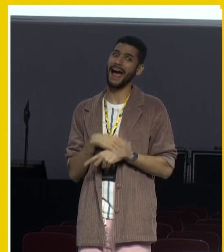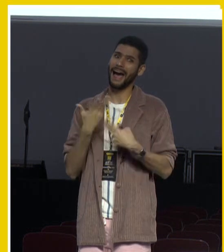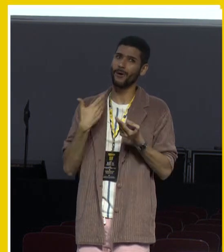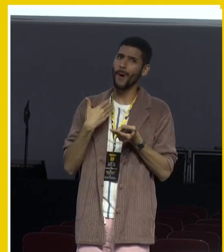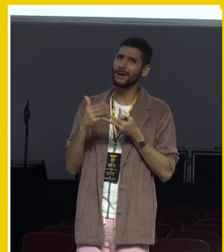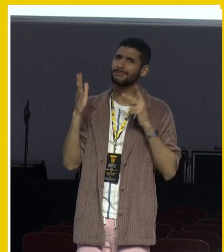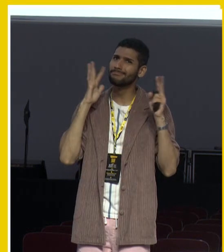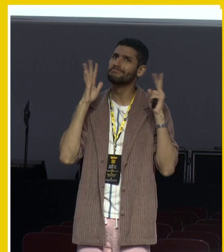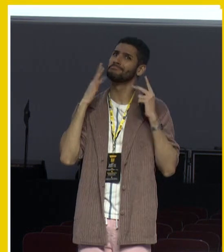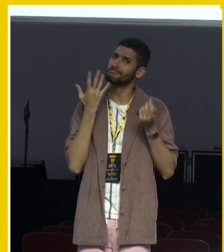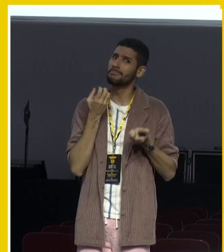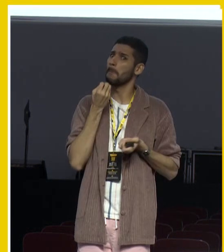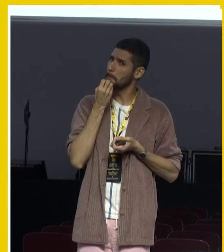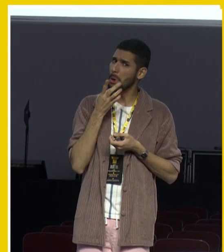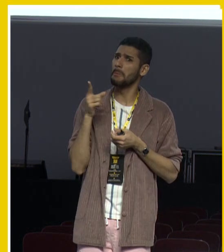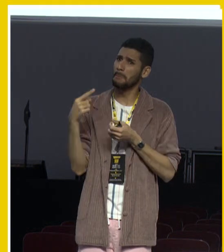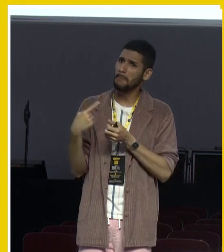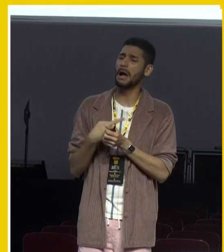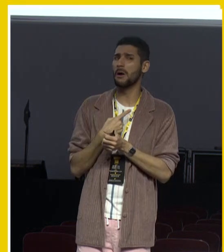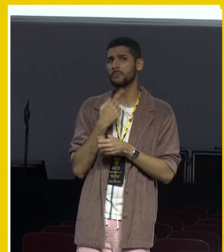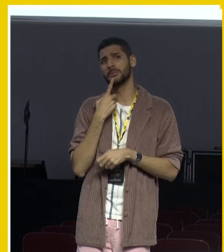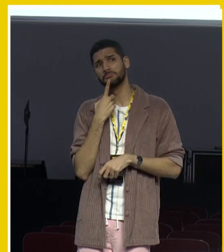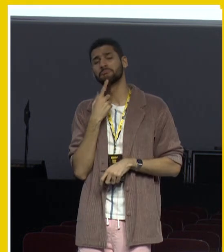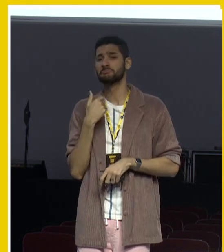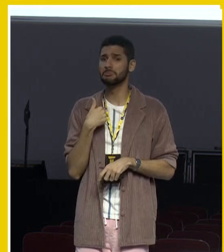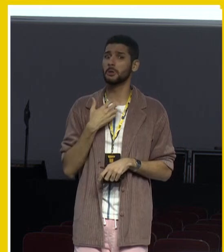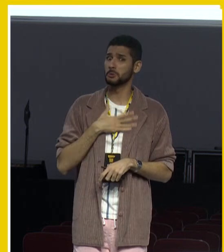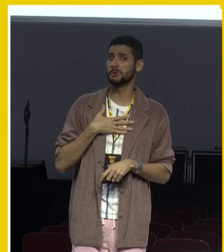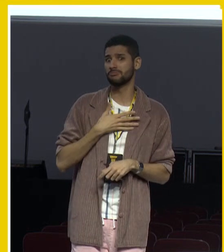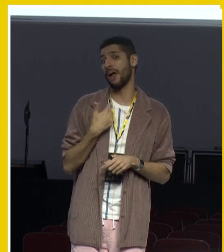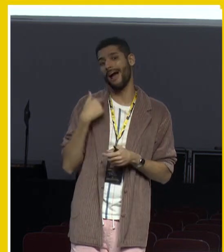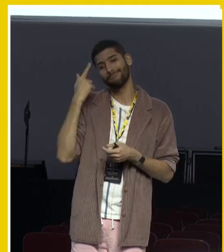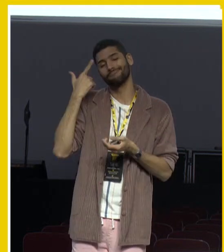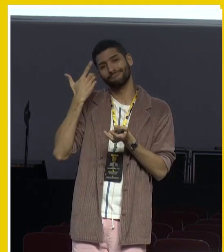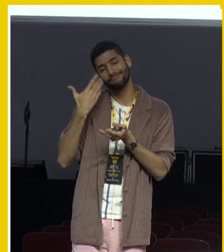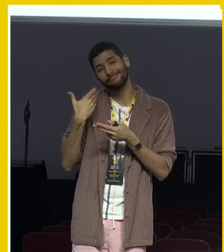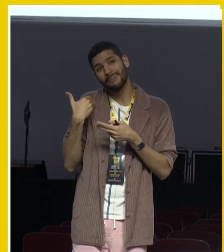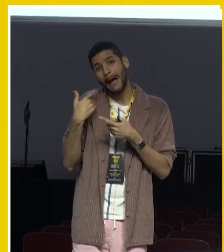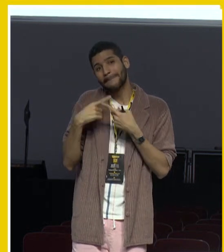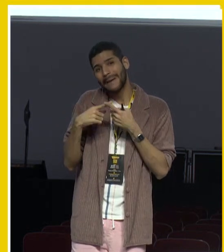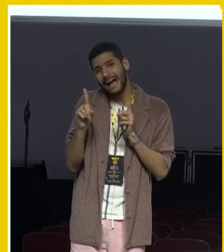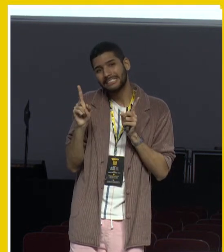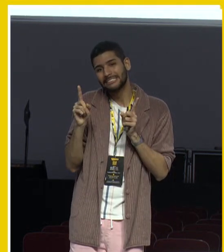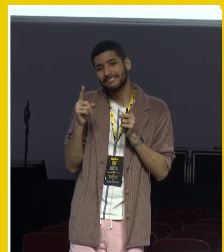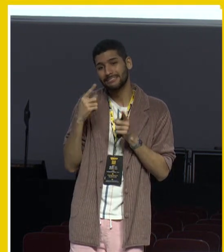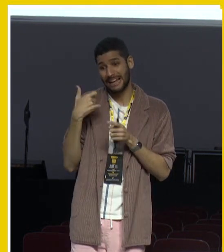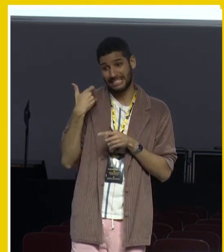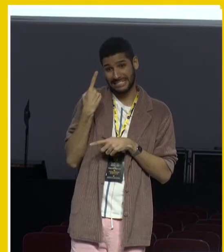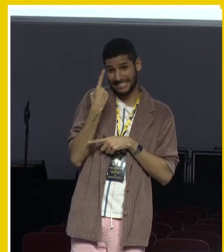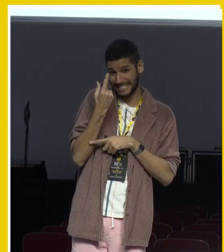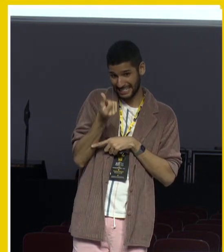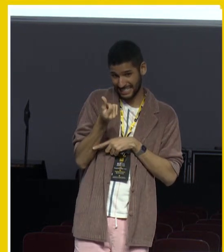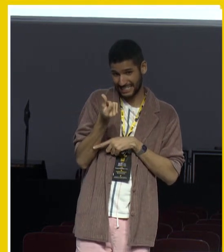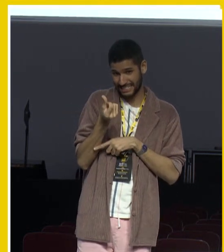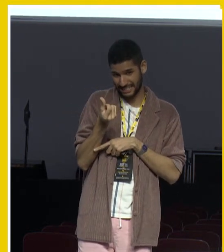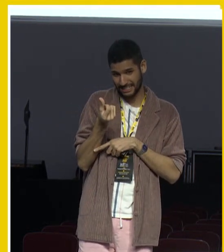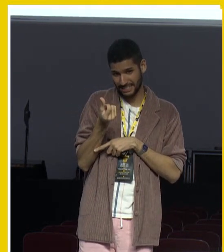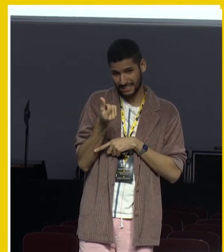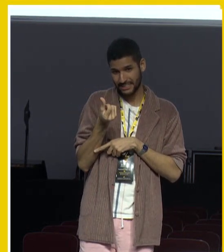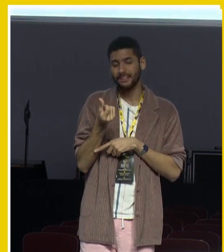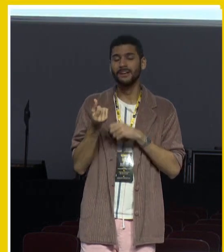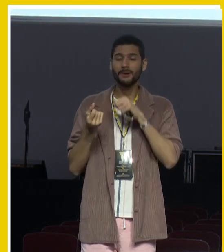canal eu falei 'não um canal não tenho mas isso me deu uma motivação para começar a pensar se eu poderia